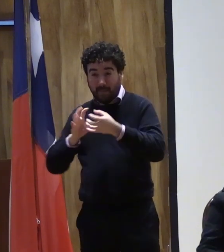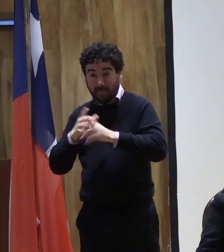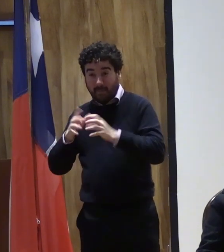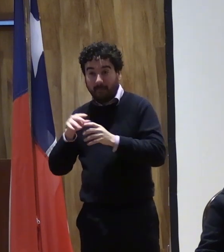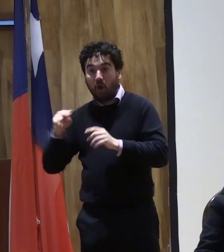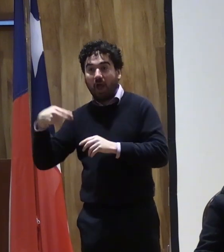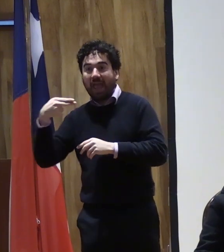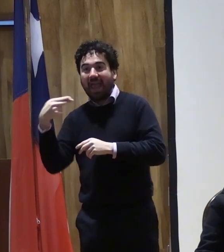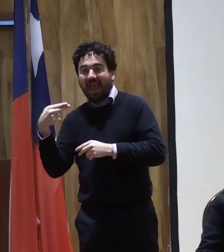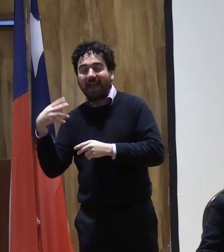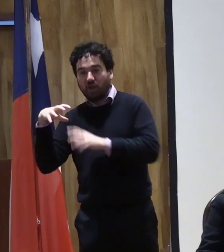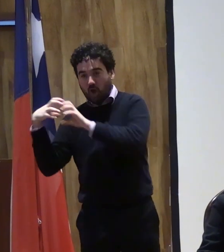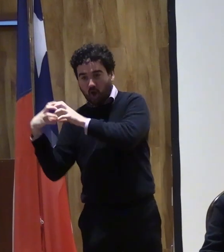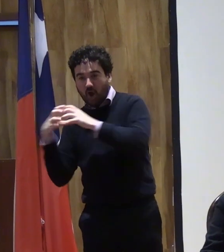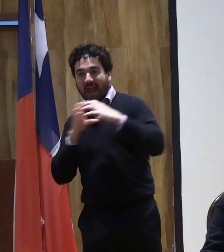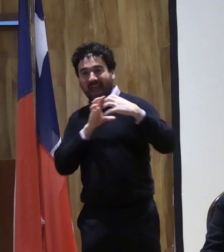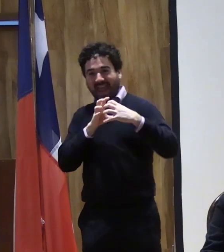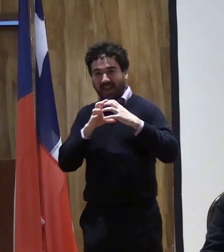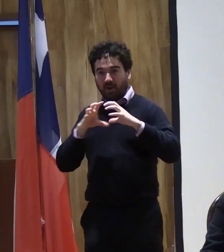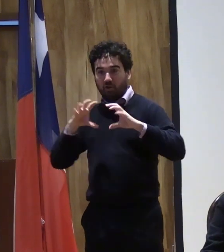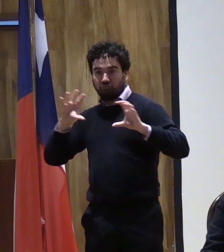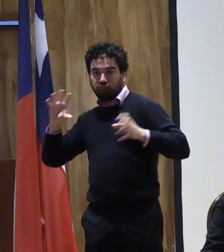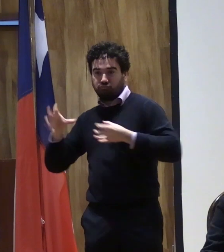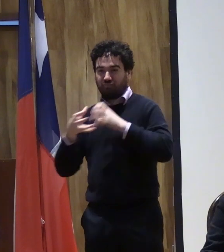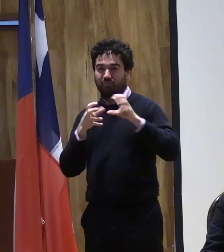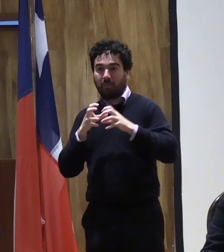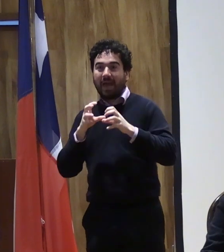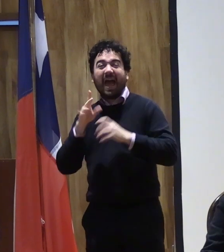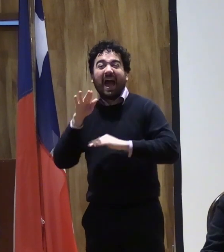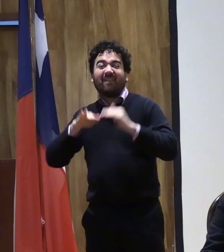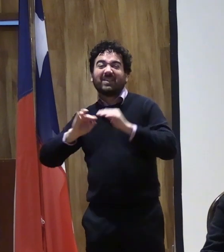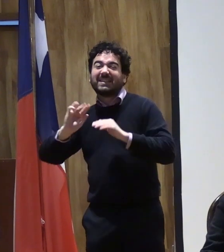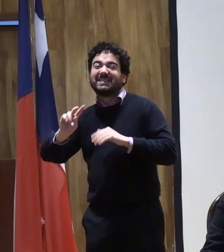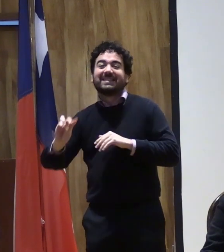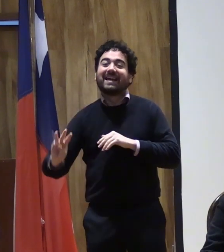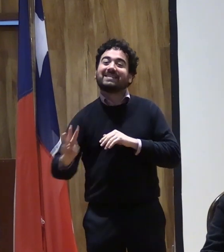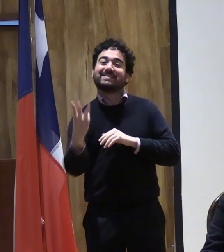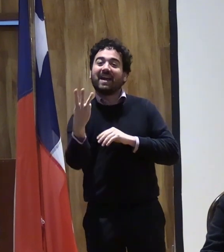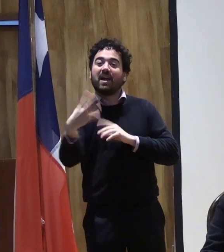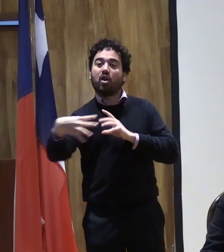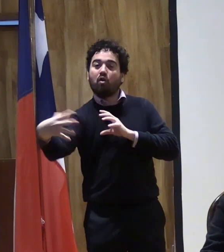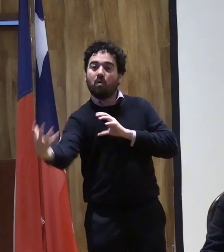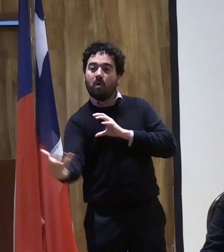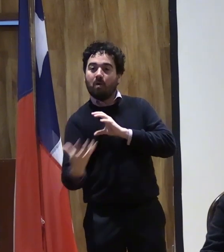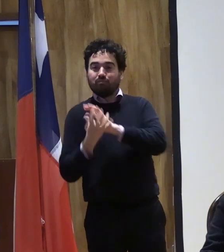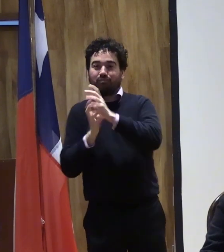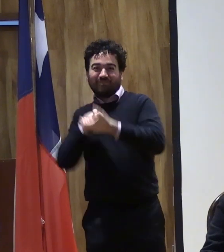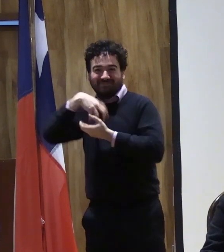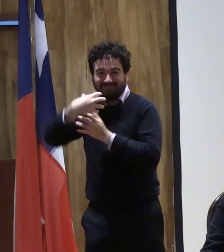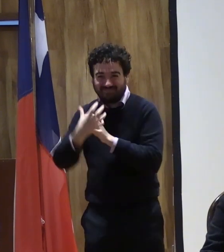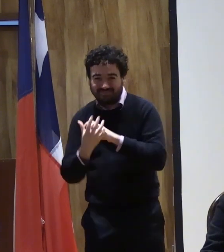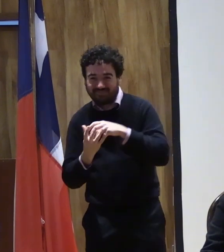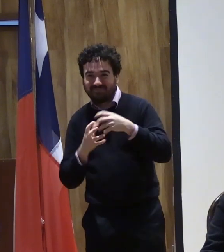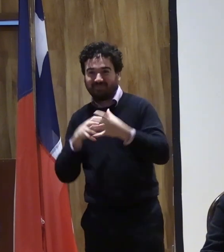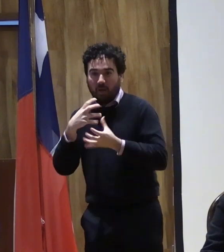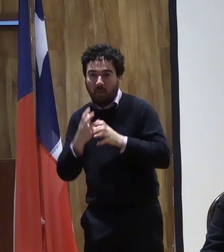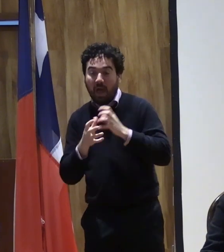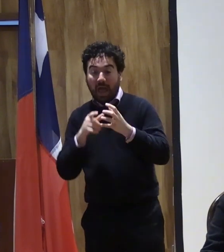helios y llega un tercero y se pega y el trío es